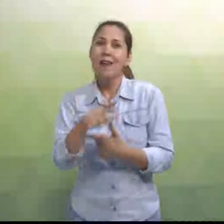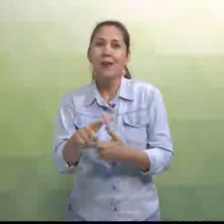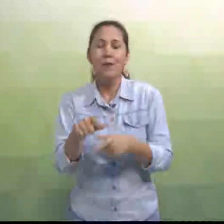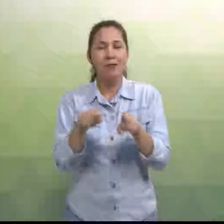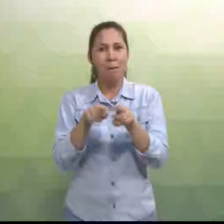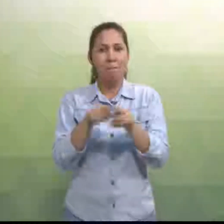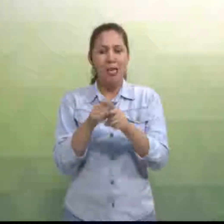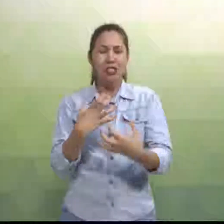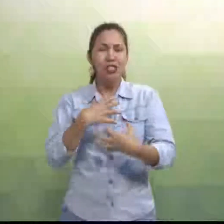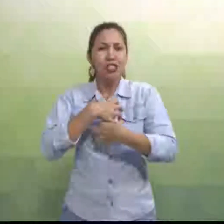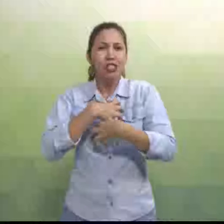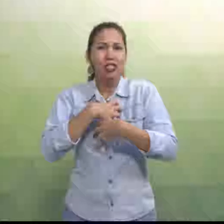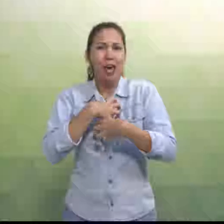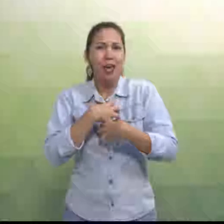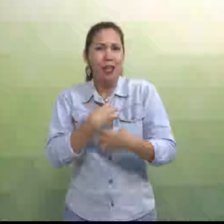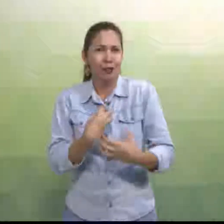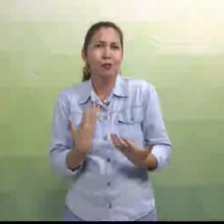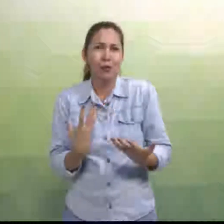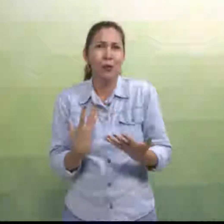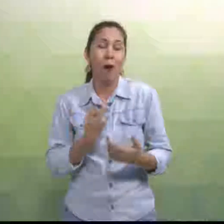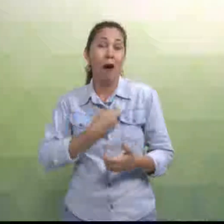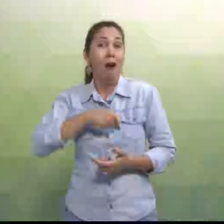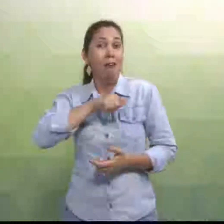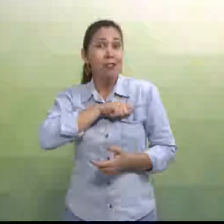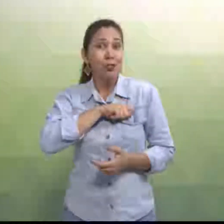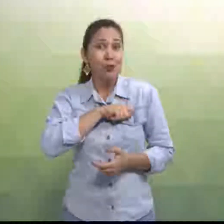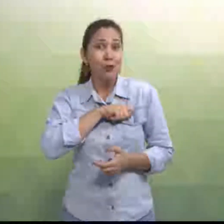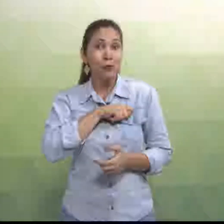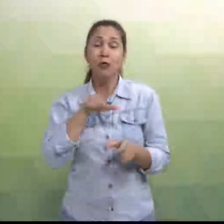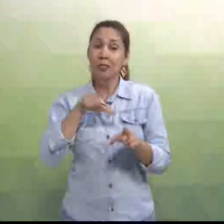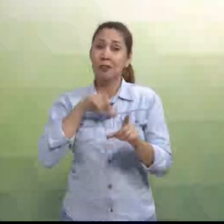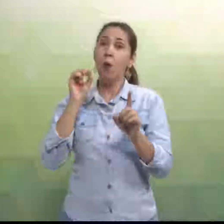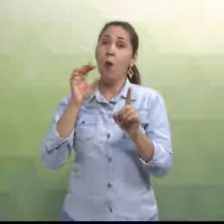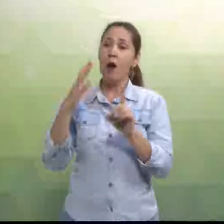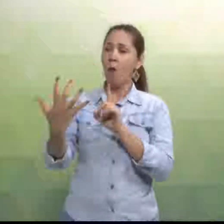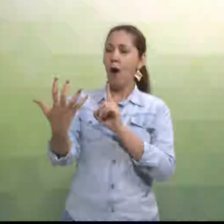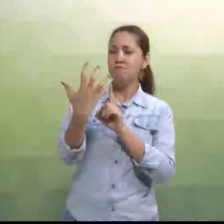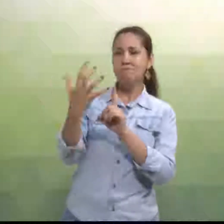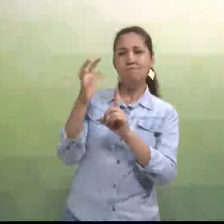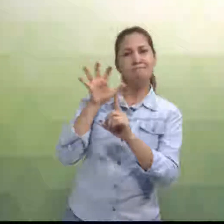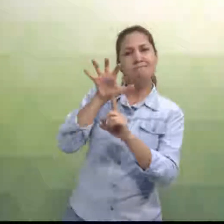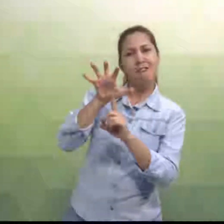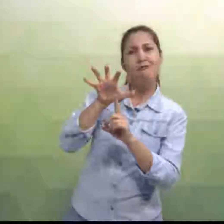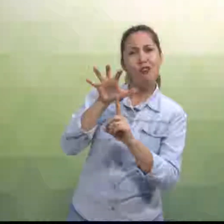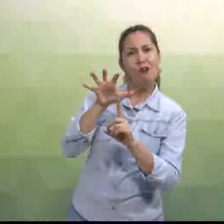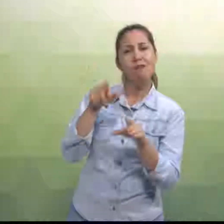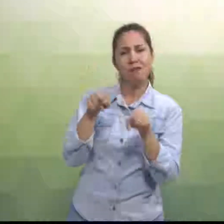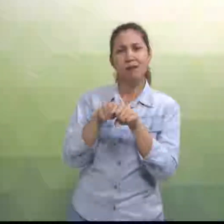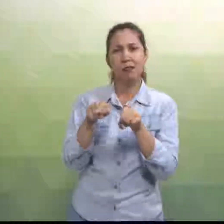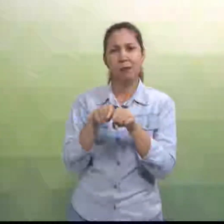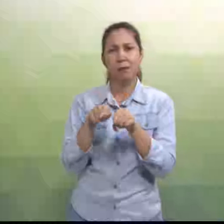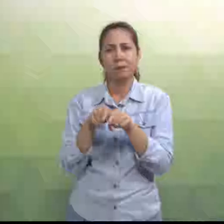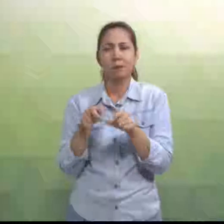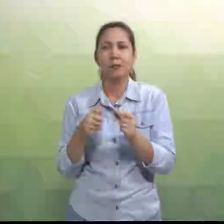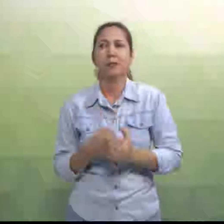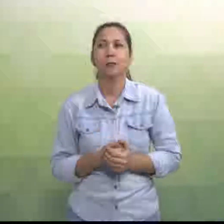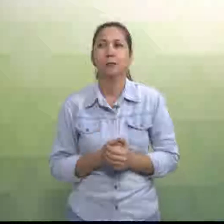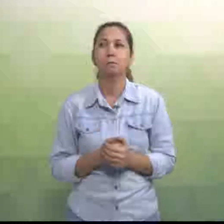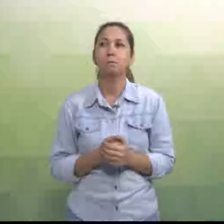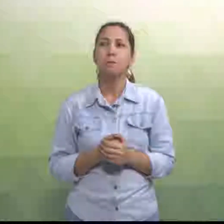língua, desenvolva o seu próprio jeito. Então, a atitude diz respeito às influências que esse sujeito